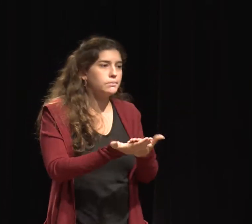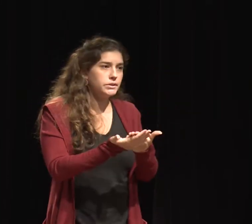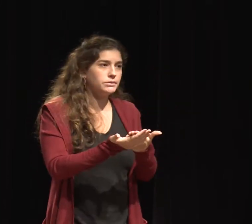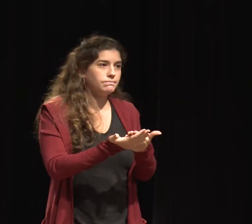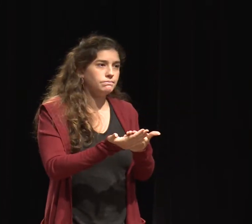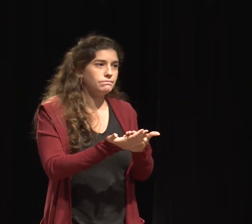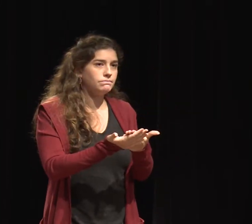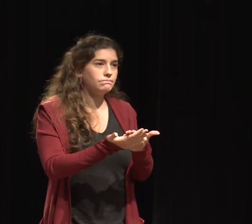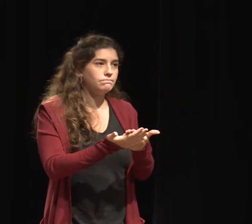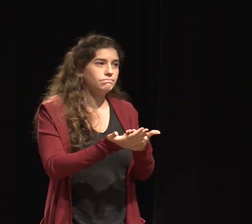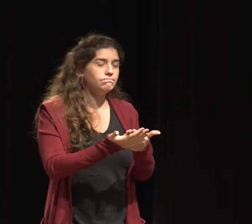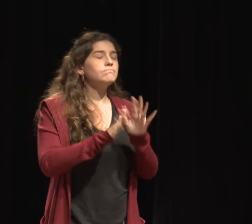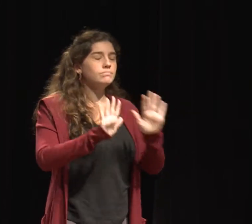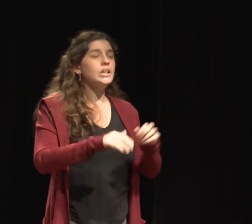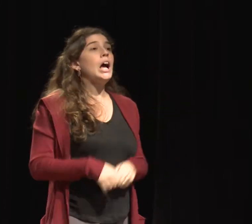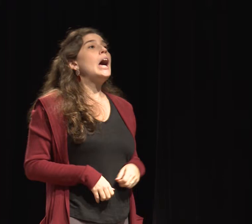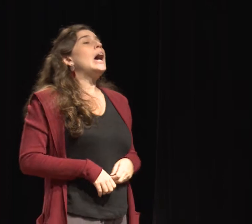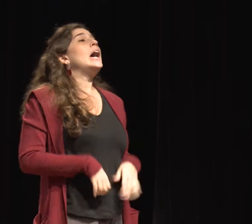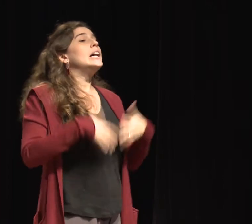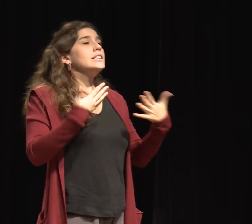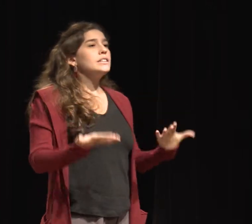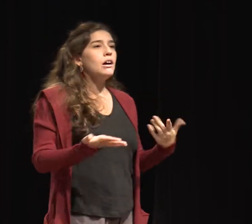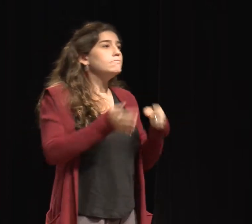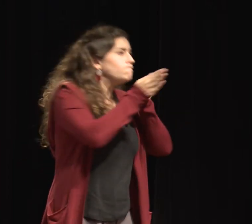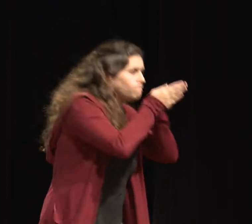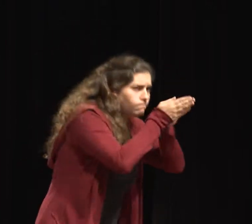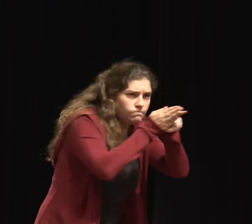problema é a questão do tradutor-intérprete.